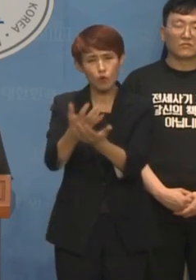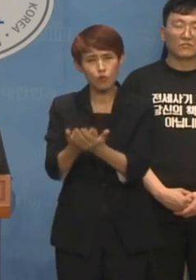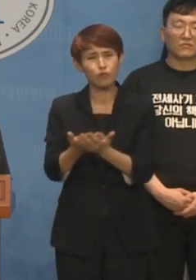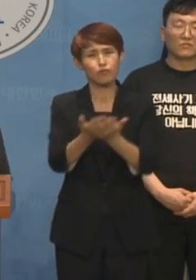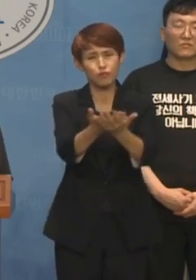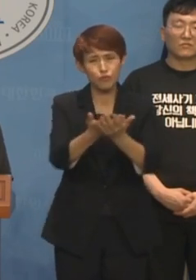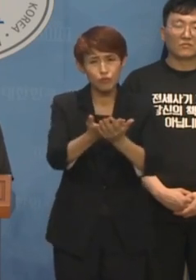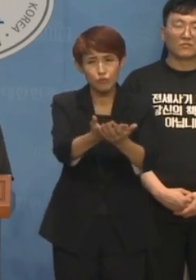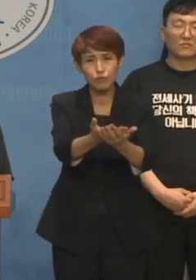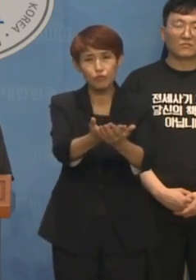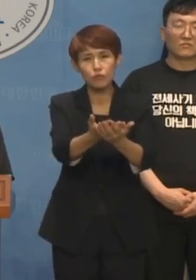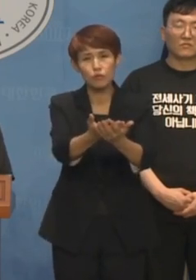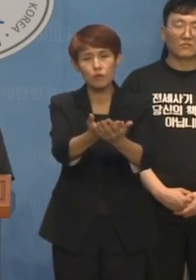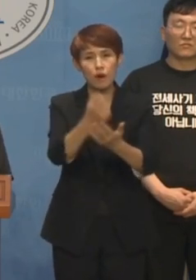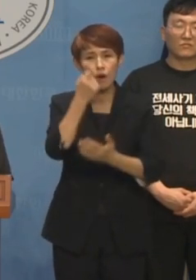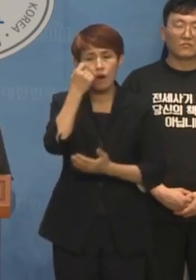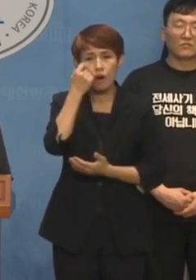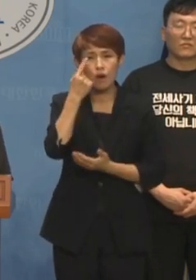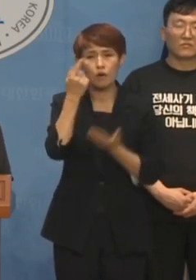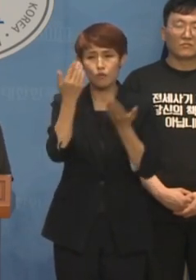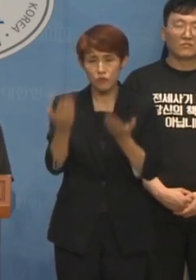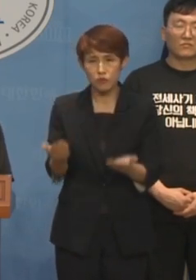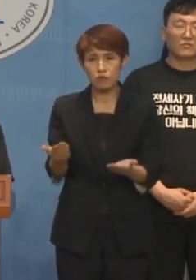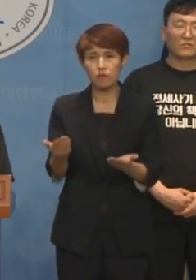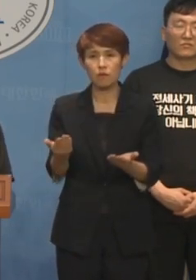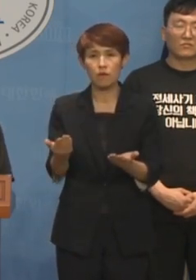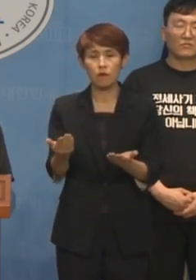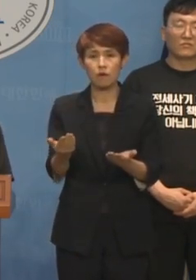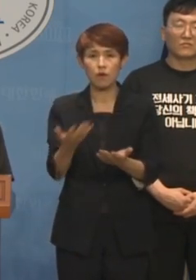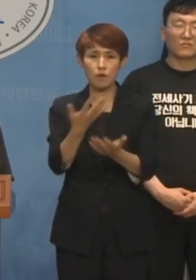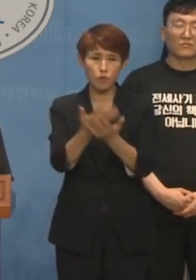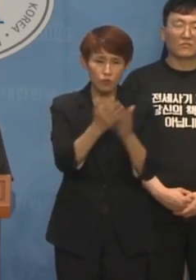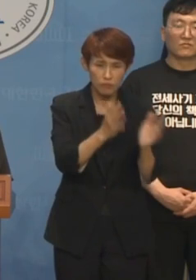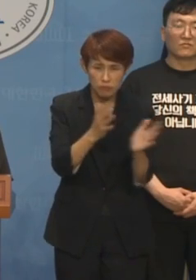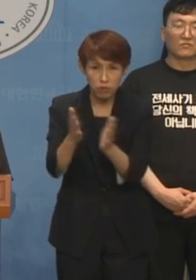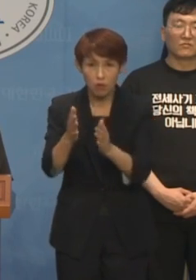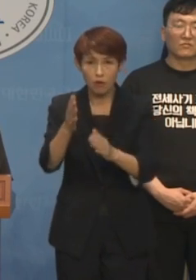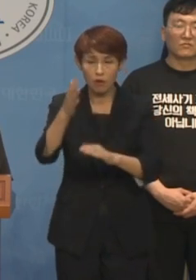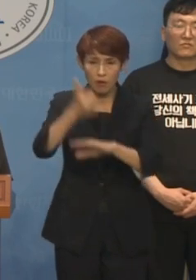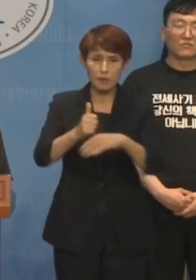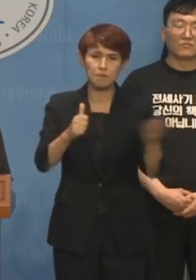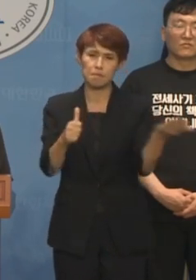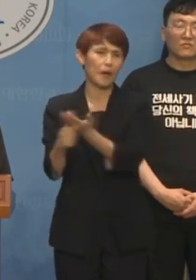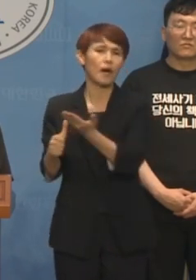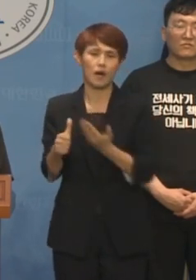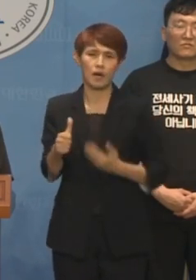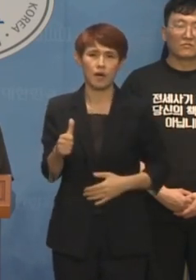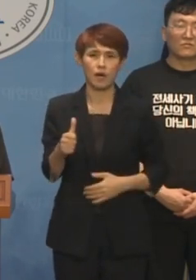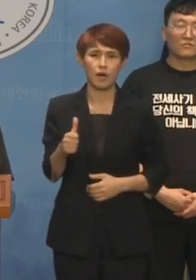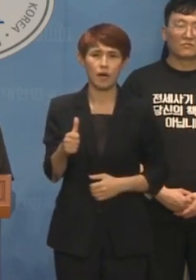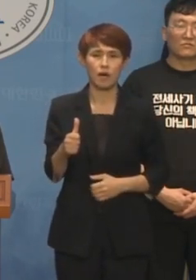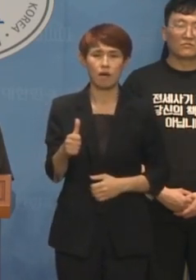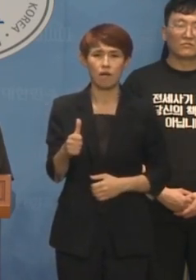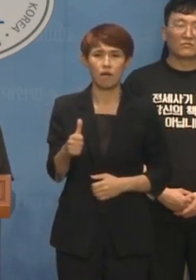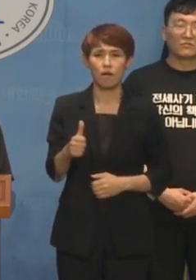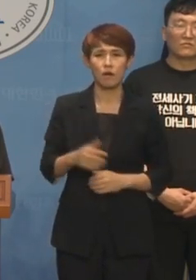제출이든 월차를 빼고 이런 일에 뛰어다니다가 잘리는 사람도 있었고요. 정말